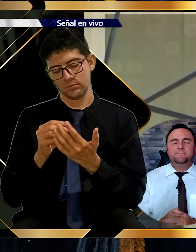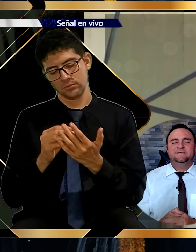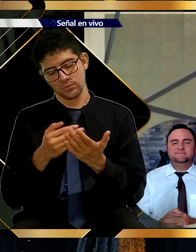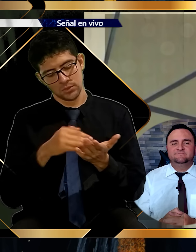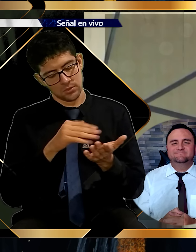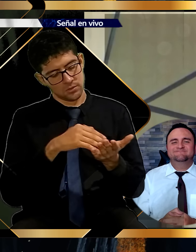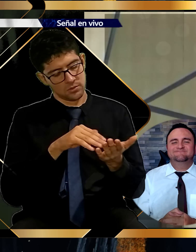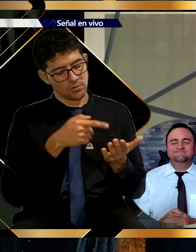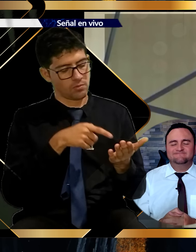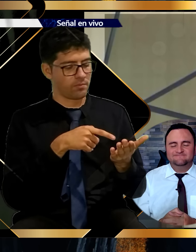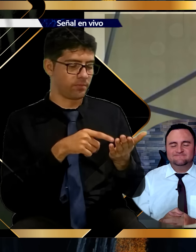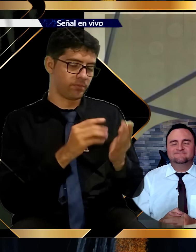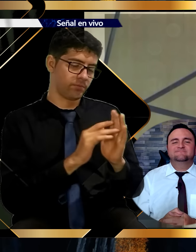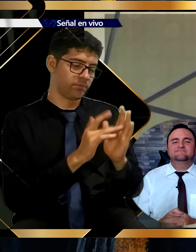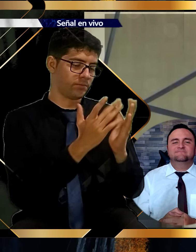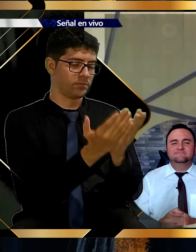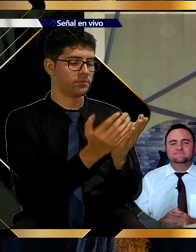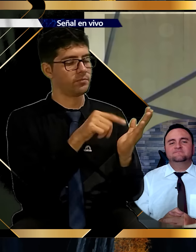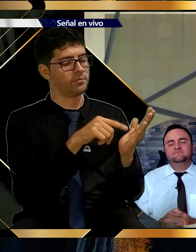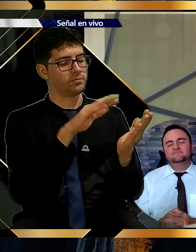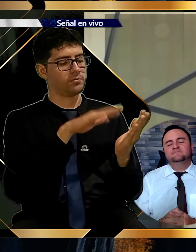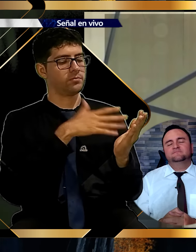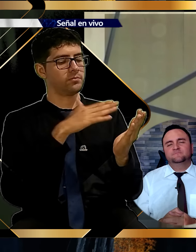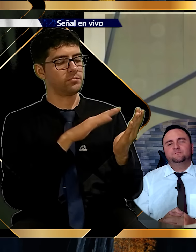bonitos, pero había otros himnos que no eran nuestros y que no